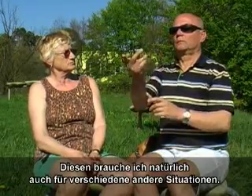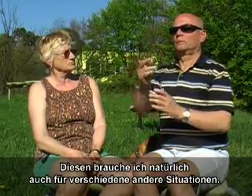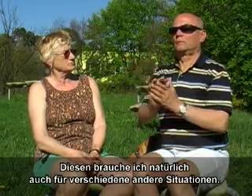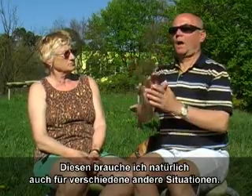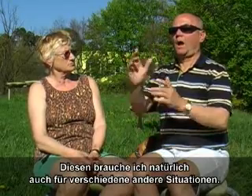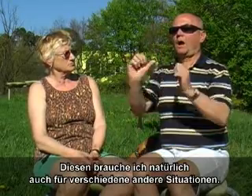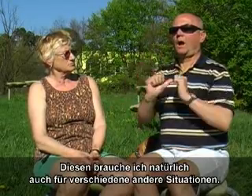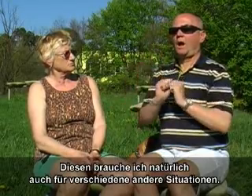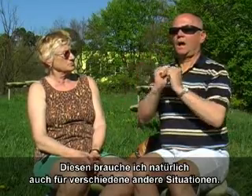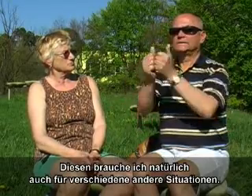Situationen.